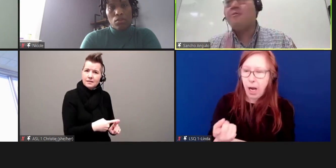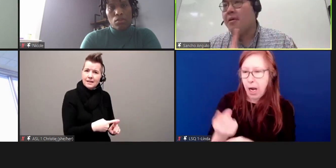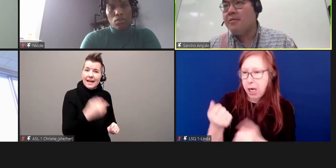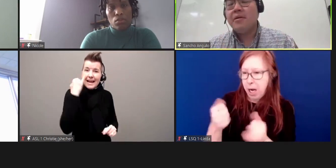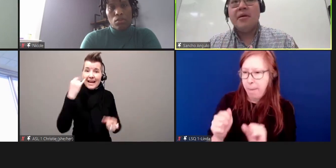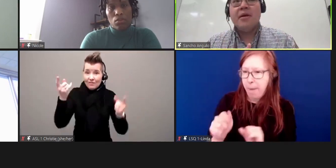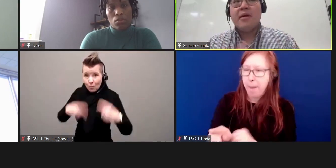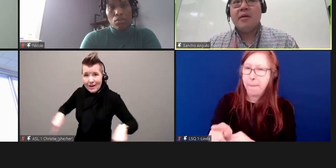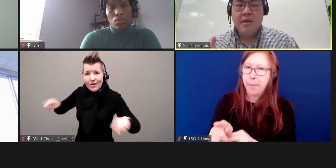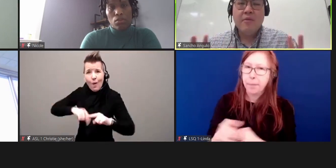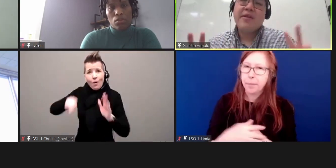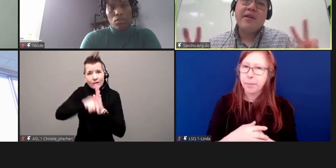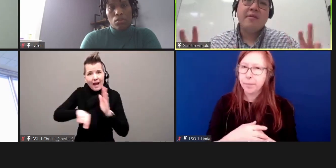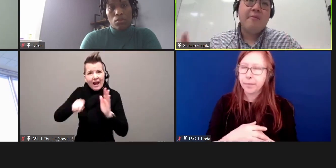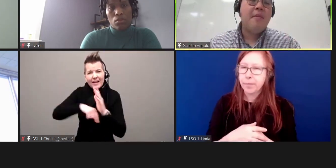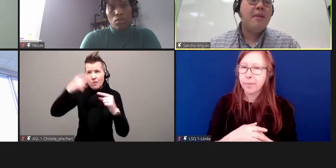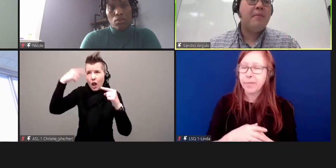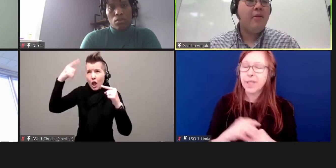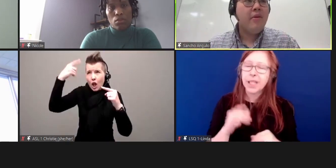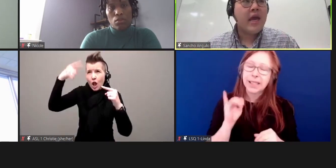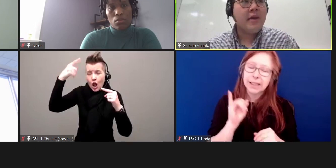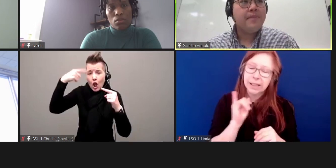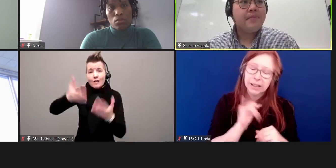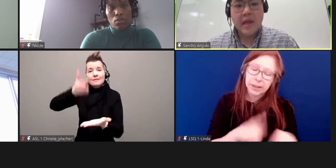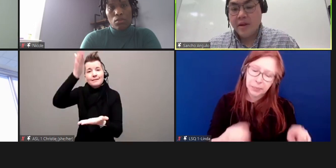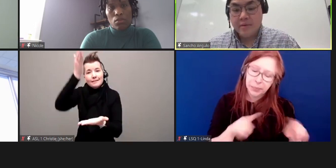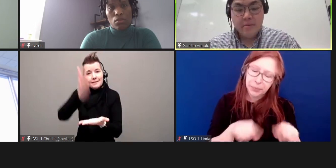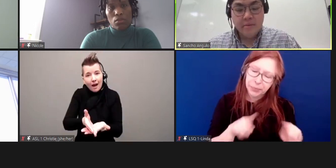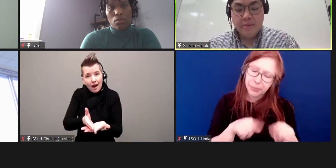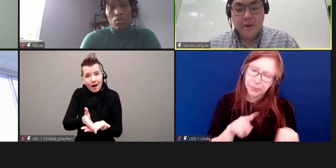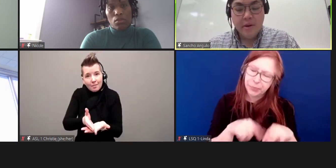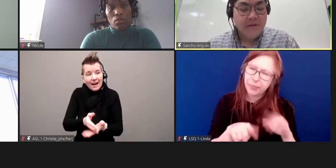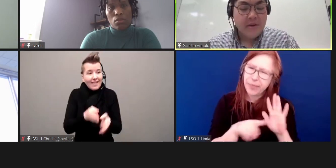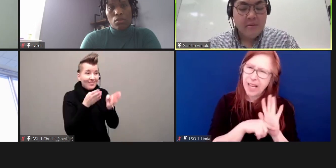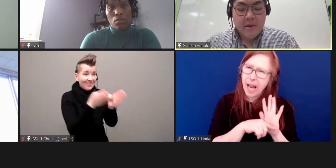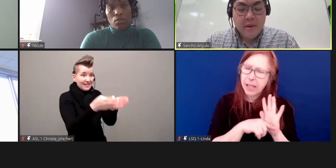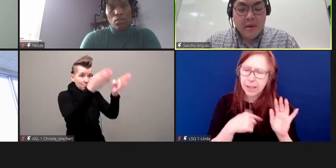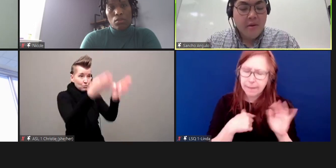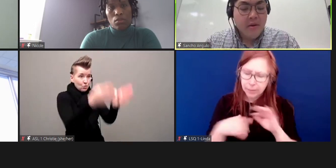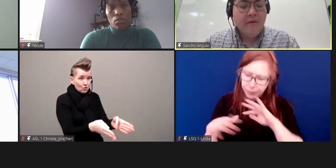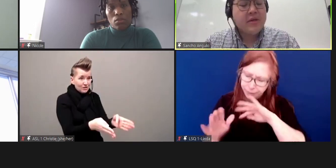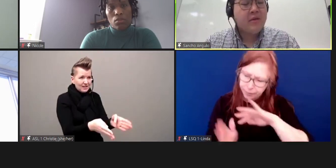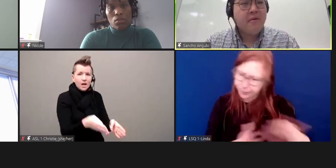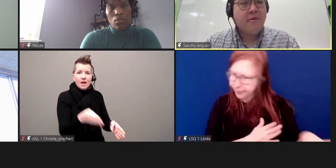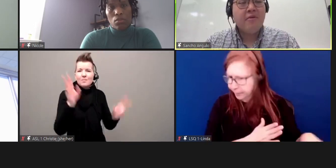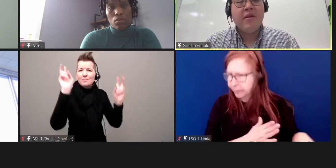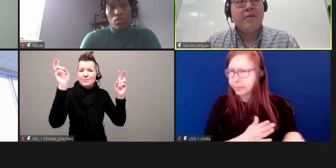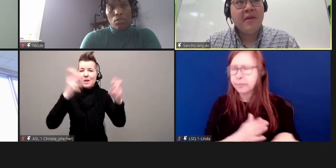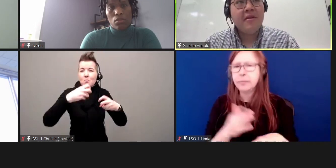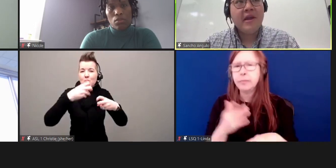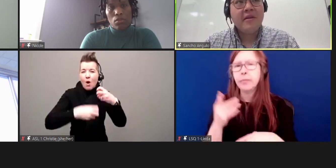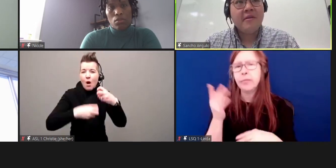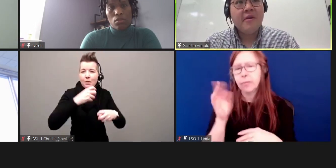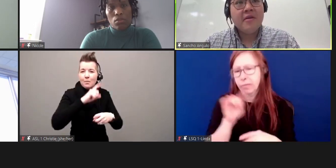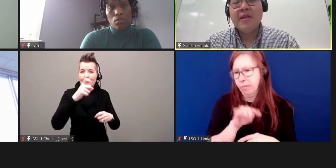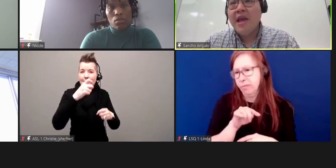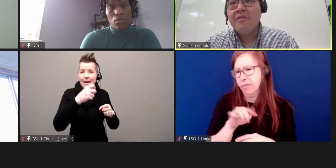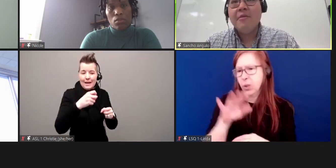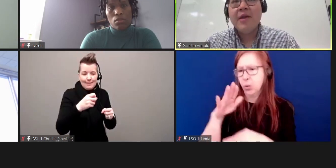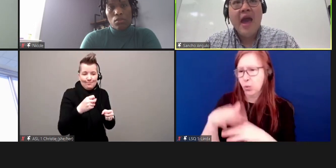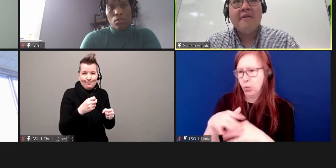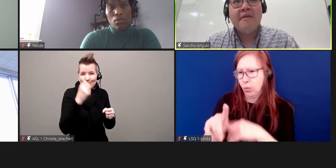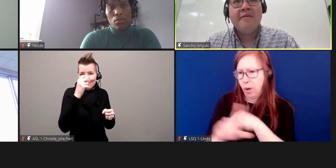plus nous sortons de cette réflexion négative au sujet d'un employé qu'on appelle